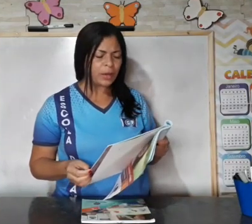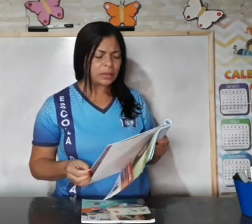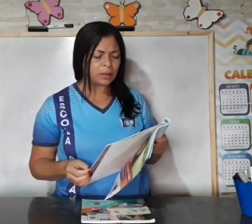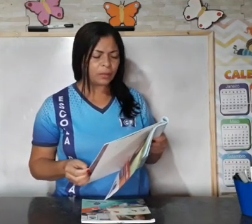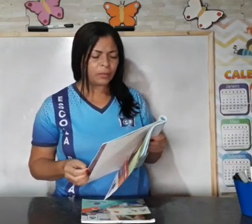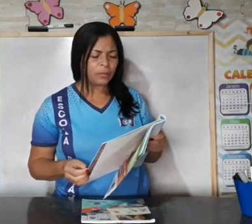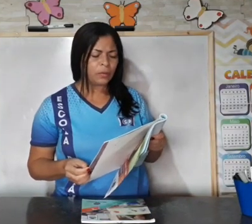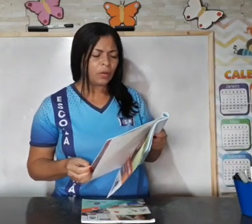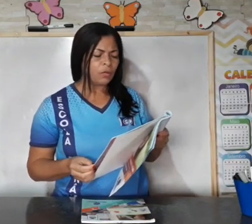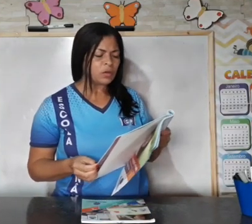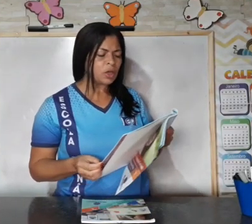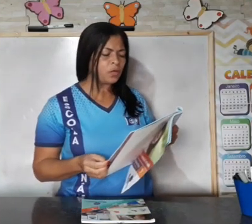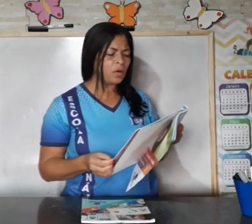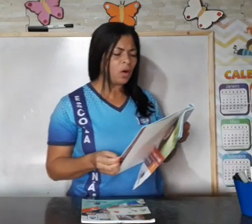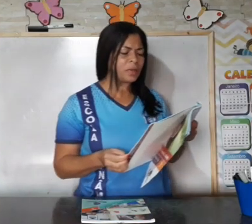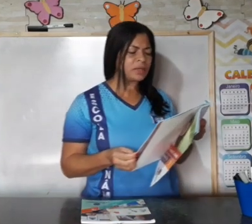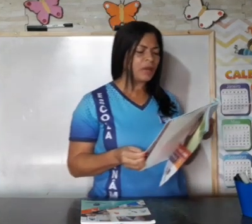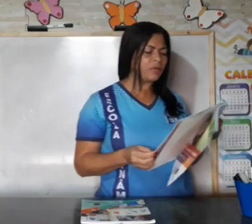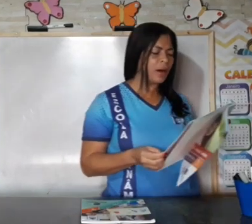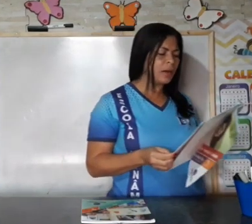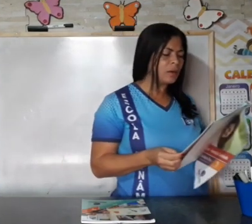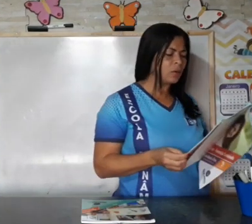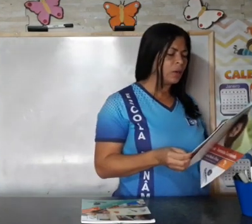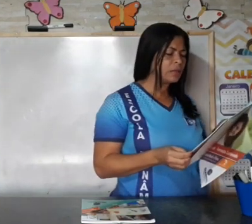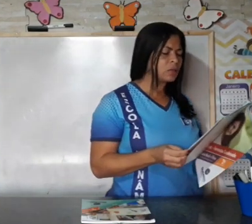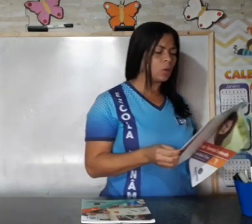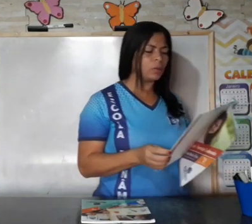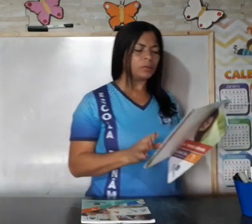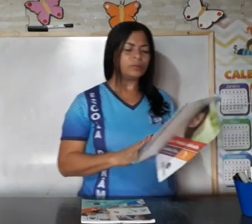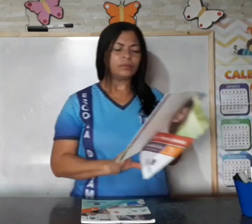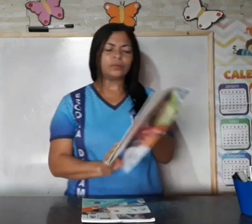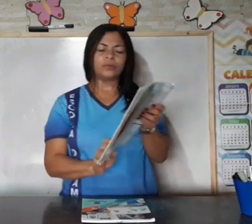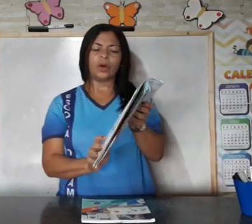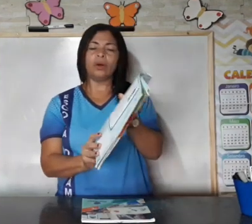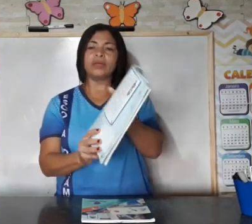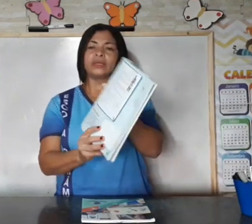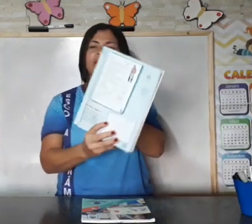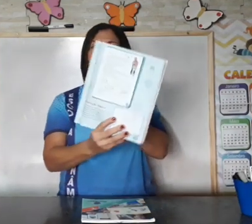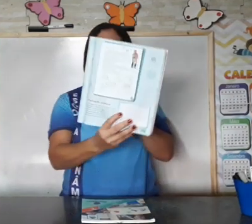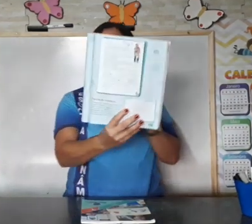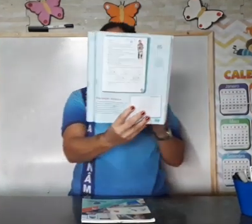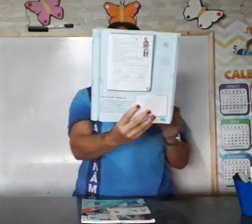fazer? Vocês vão observar, olha só, observar